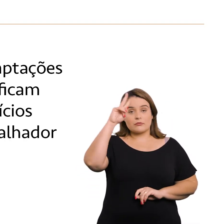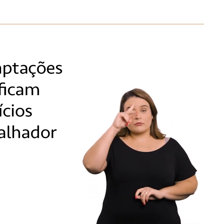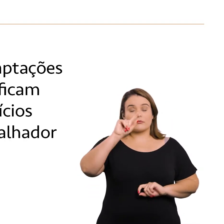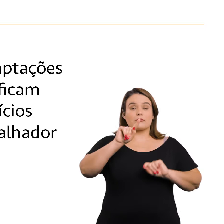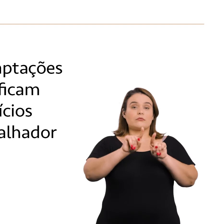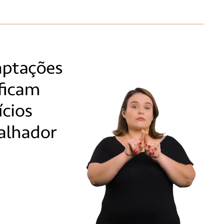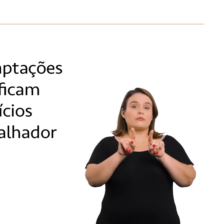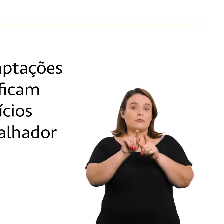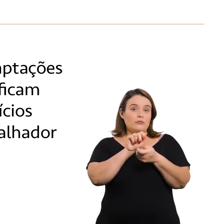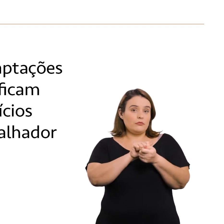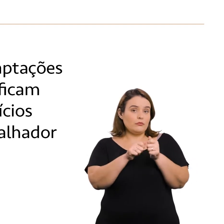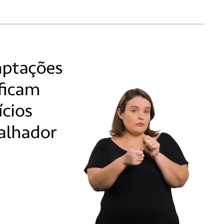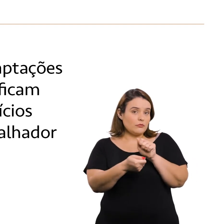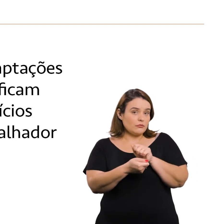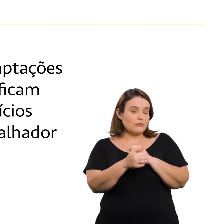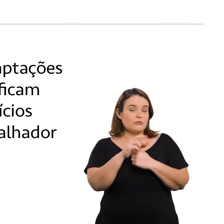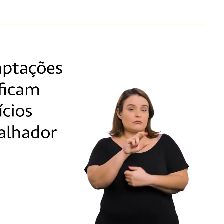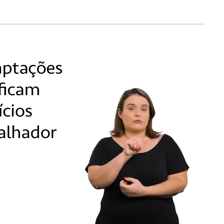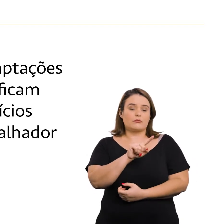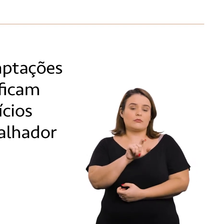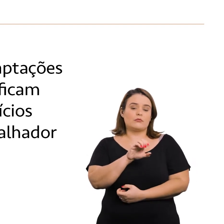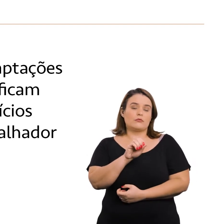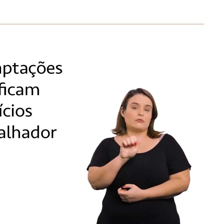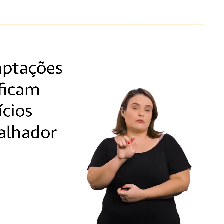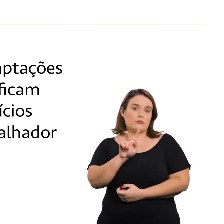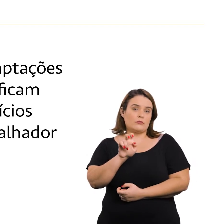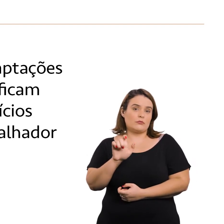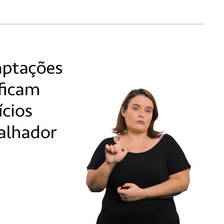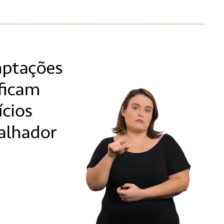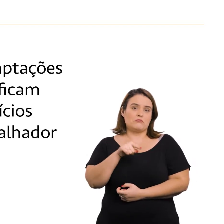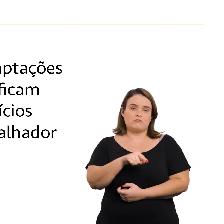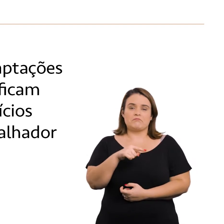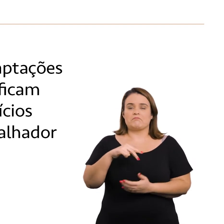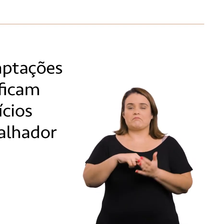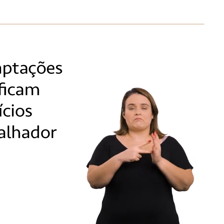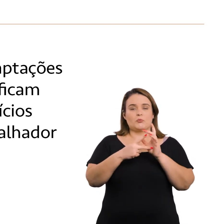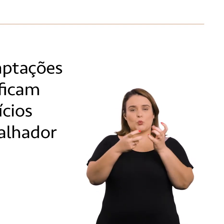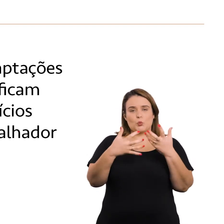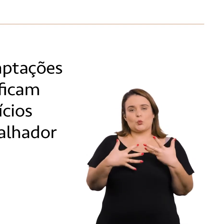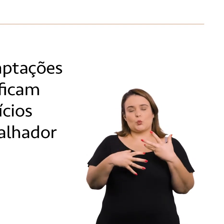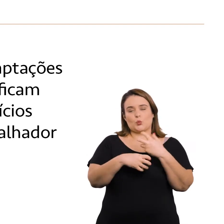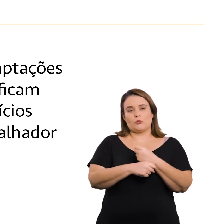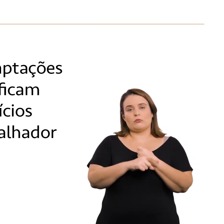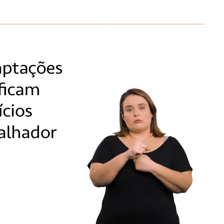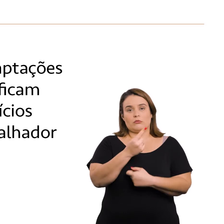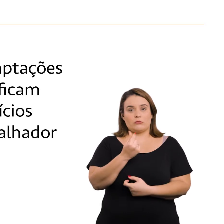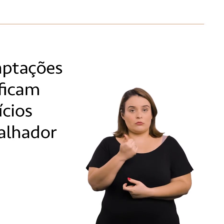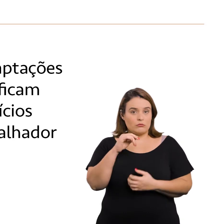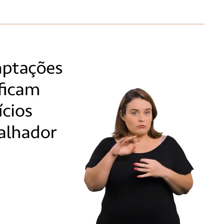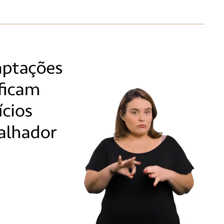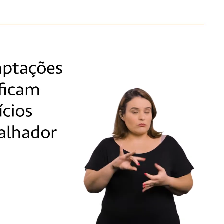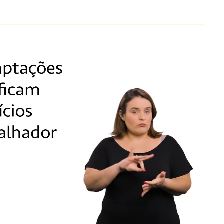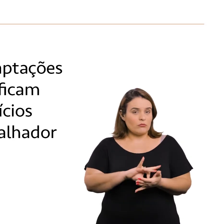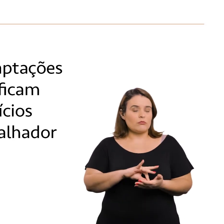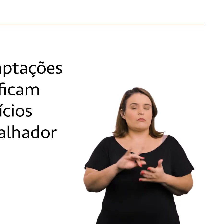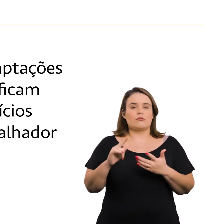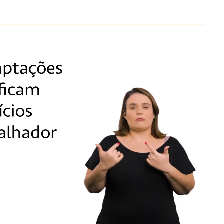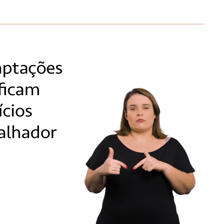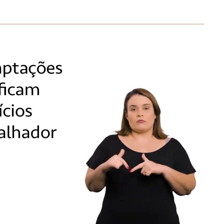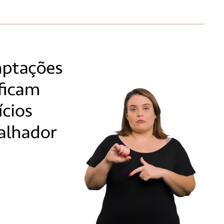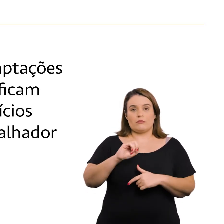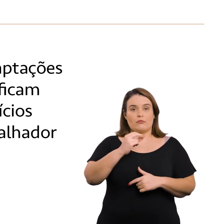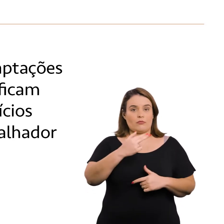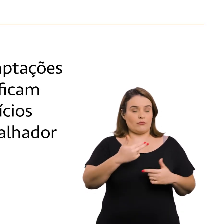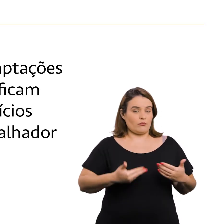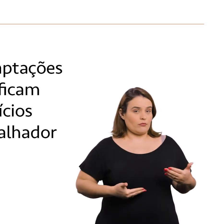que as adaptações razoáveis nem sempre significam custos e resultam em benefícios concretos, tanto para o trabalhador